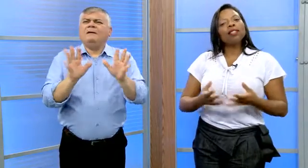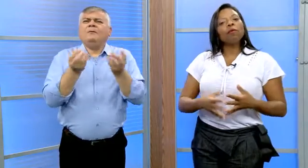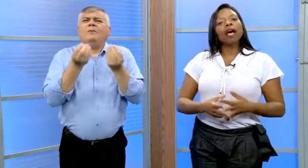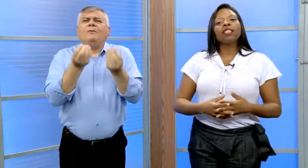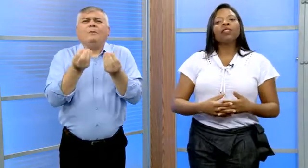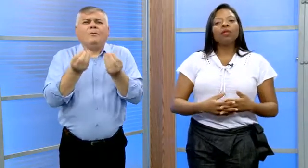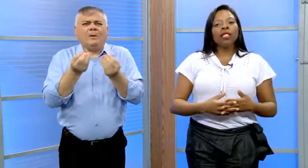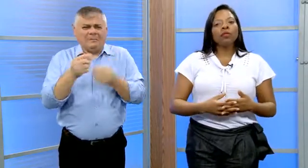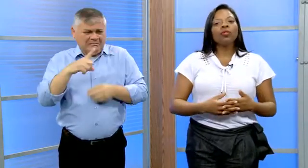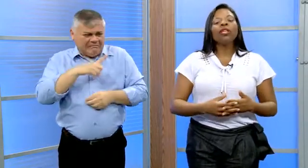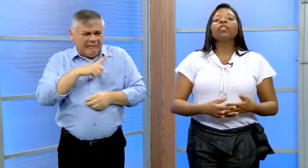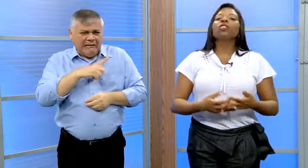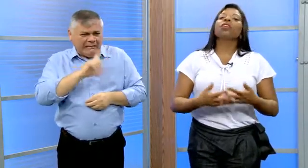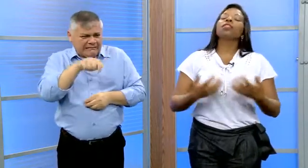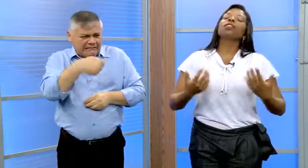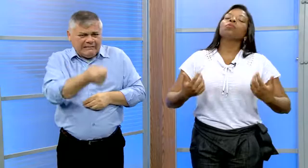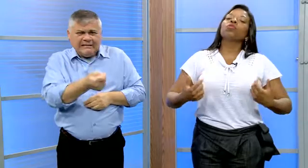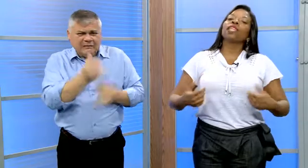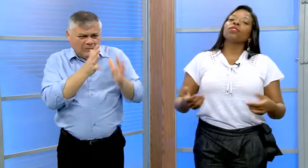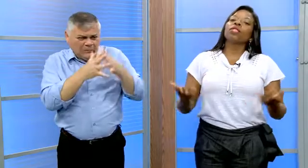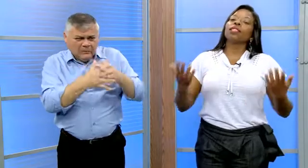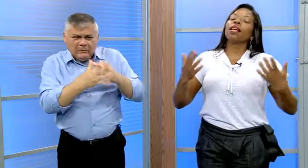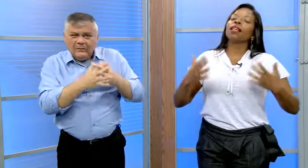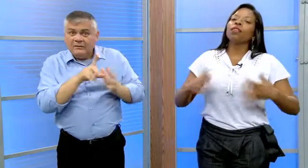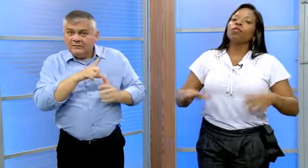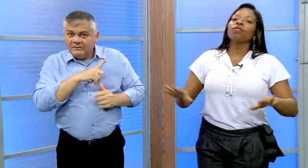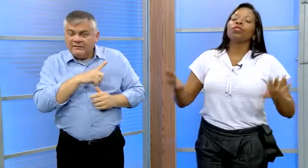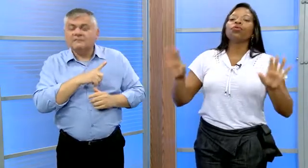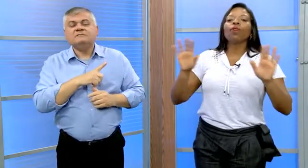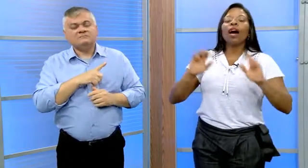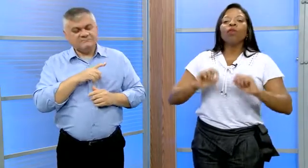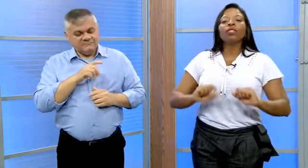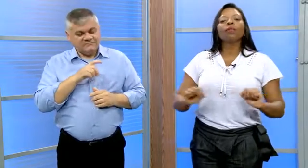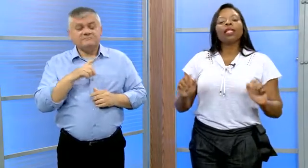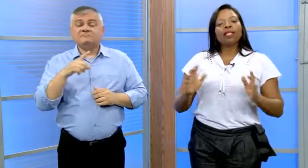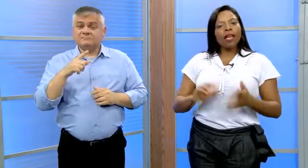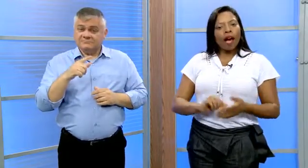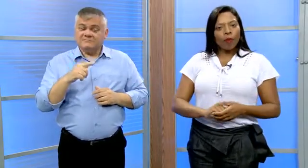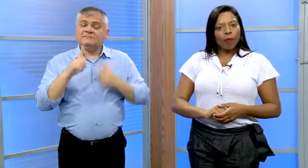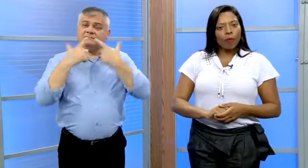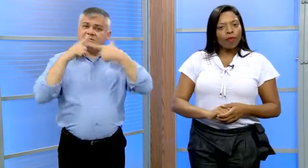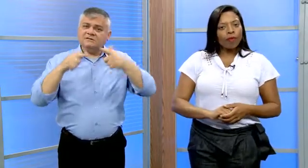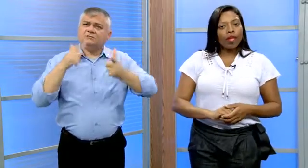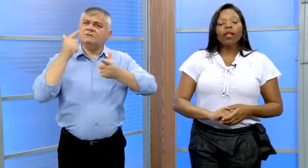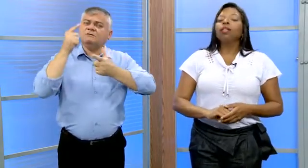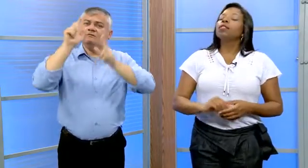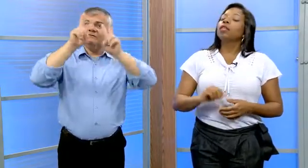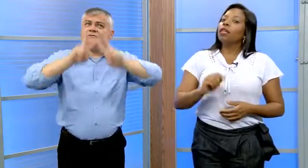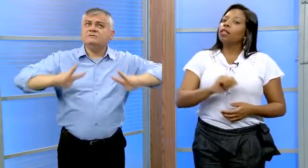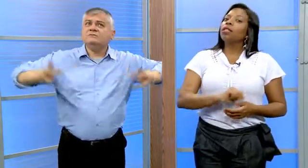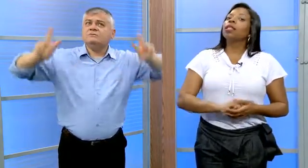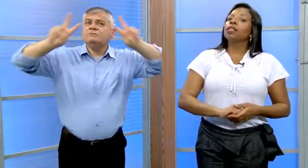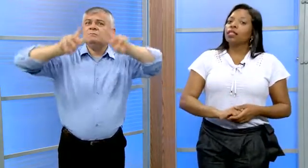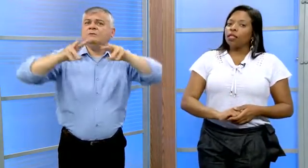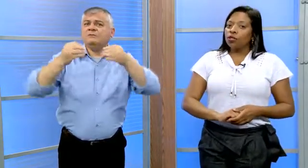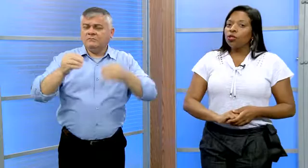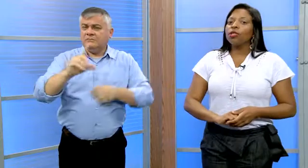existem pares mínimos, se nós estamos falando dessa língua visual espacial? Sim, existe